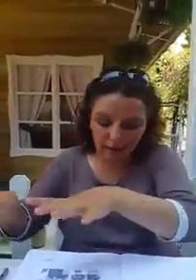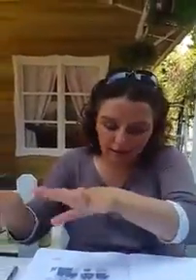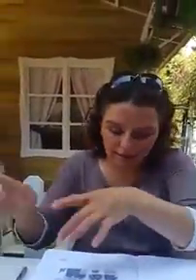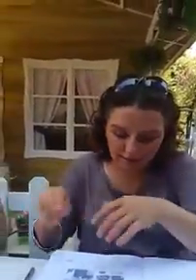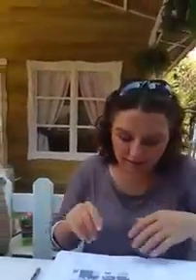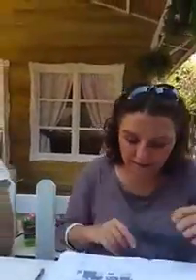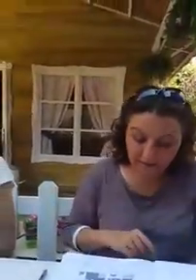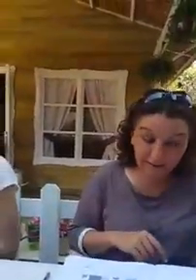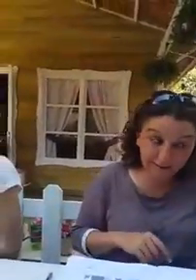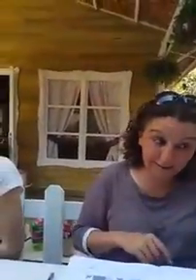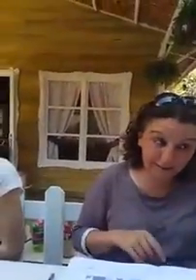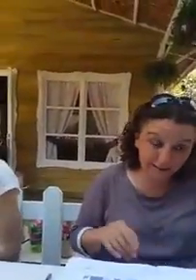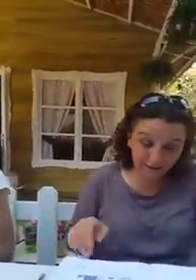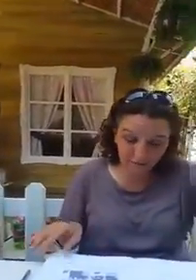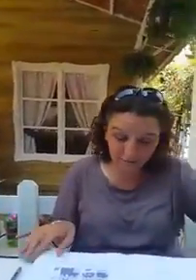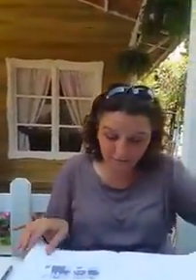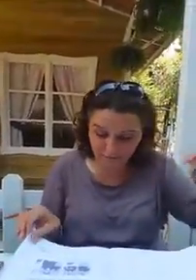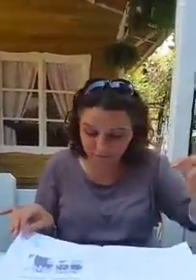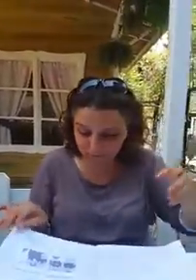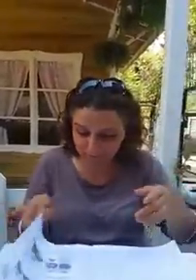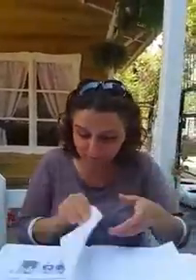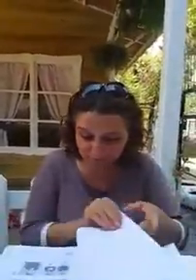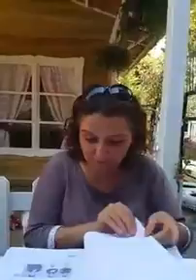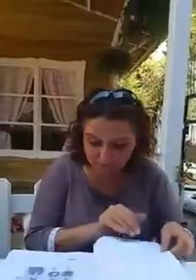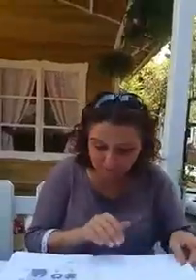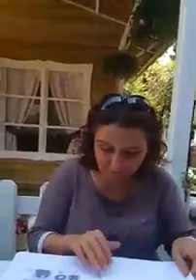sel, selam,